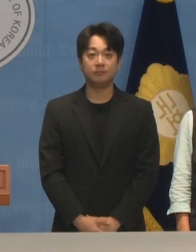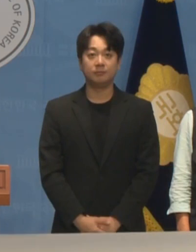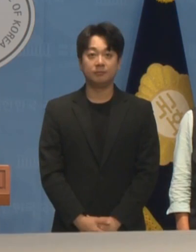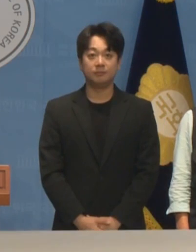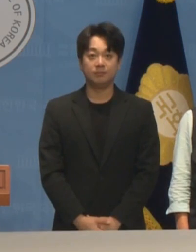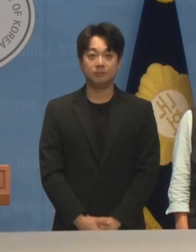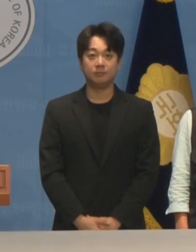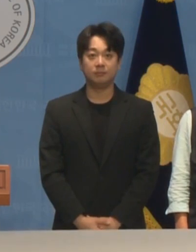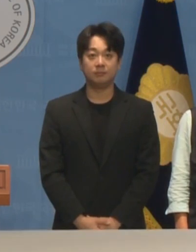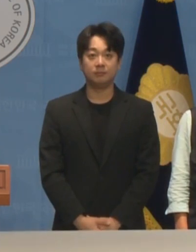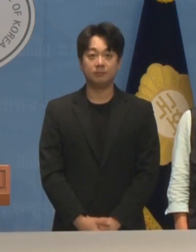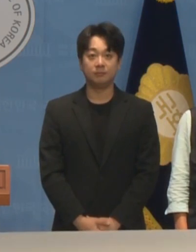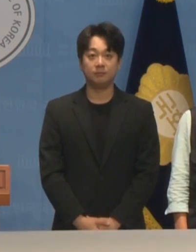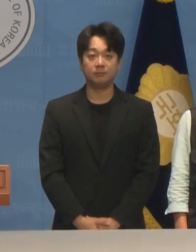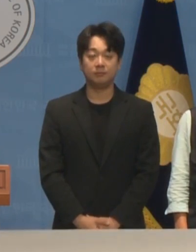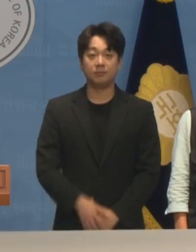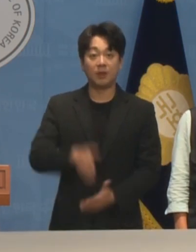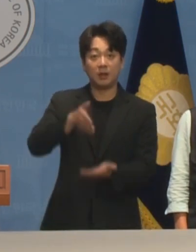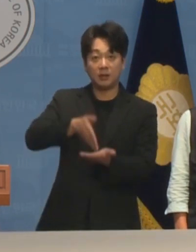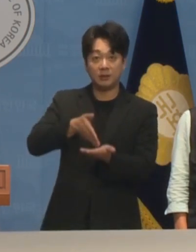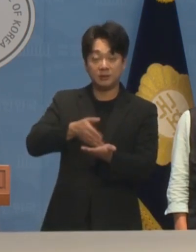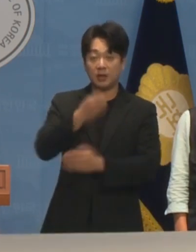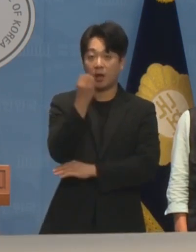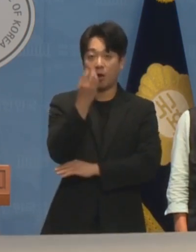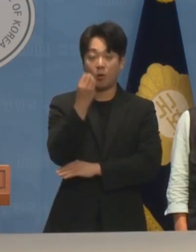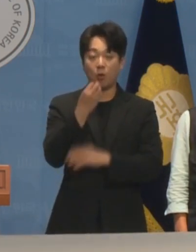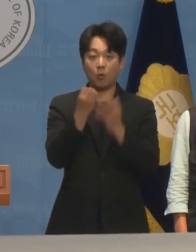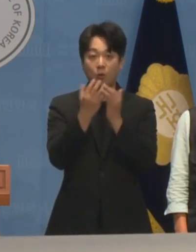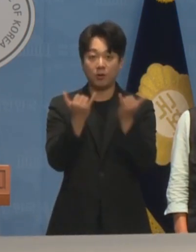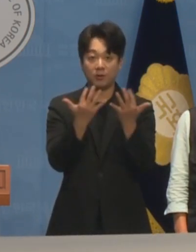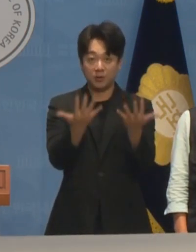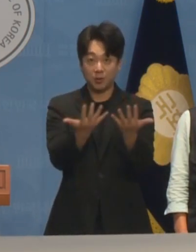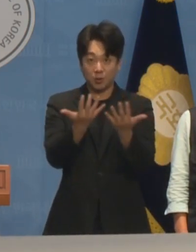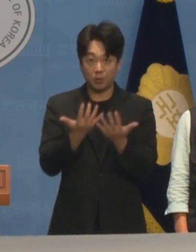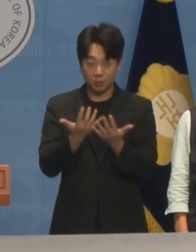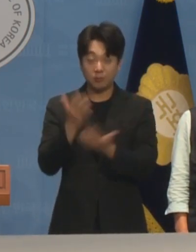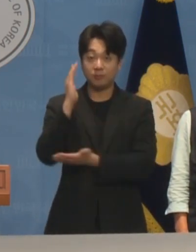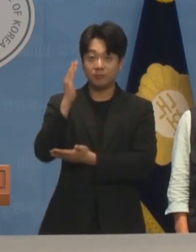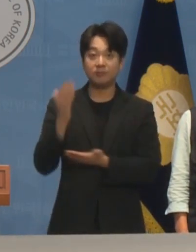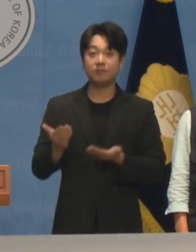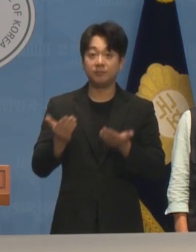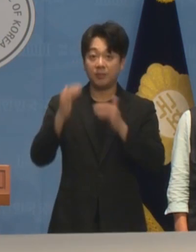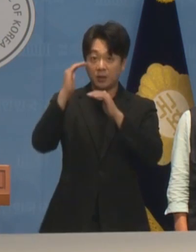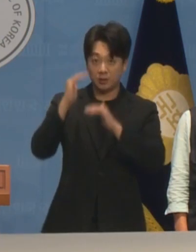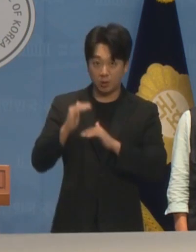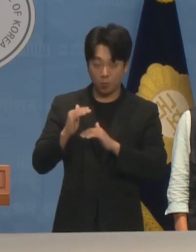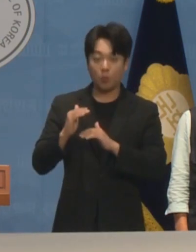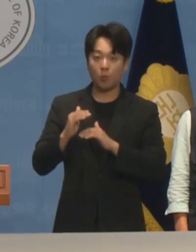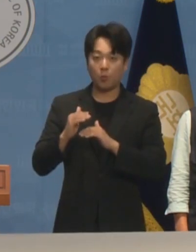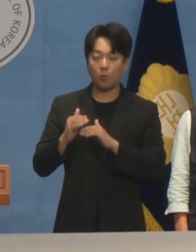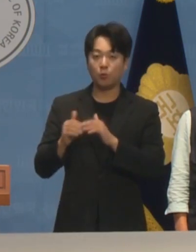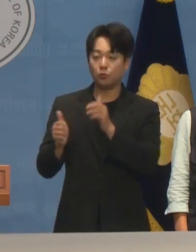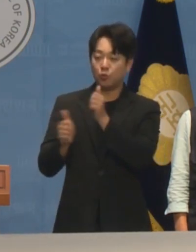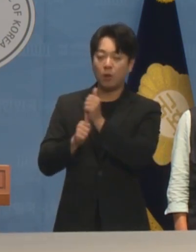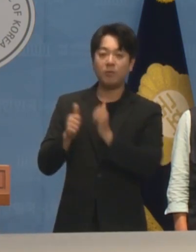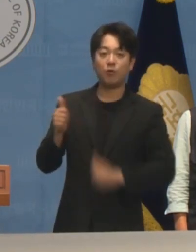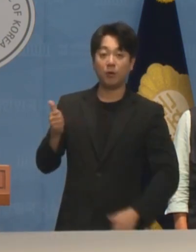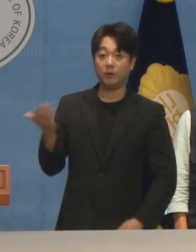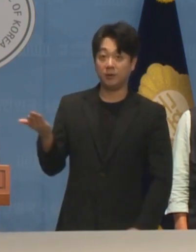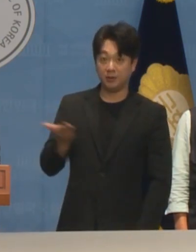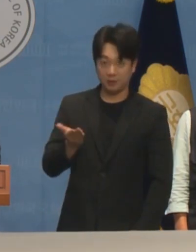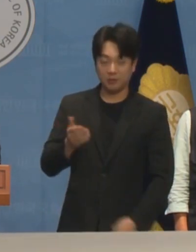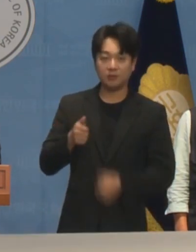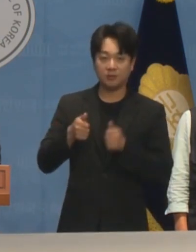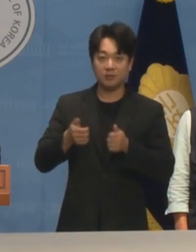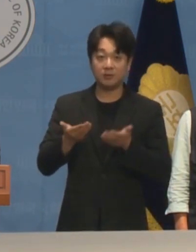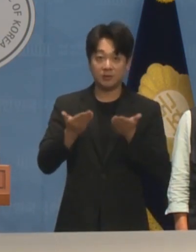나중에 기자회견문은 우리 김희중 이수기업 조합원이 읽을 거고요. 또 발언도 또 우리 안민숙